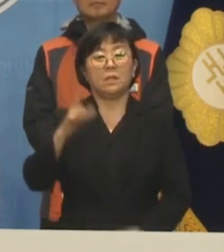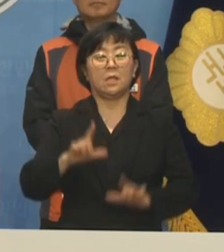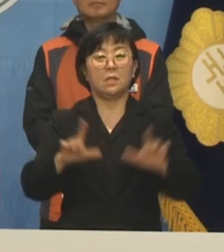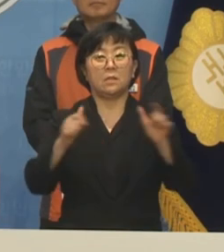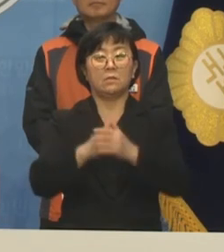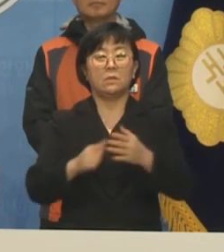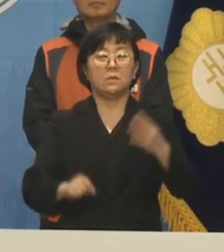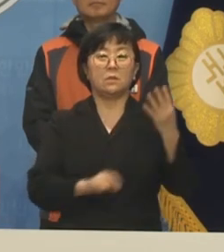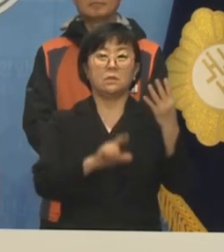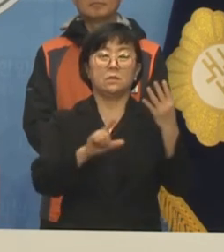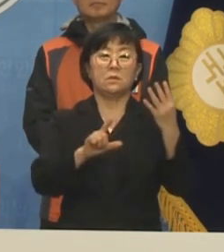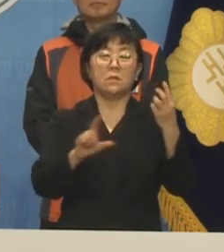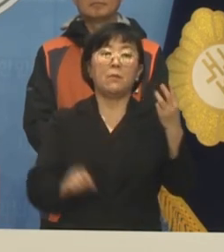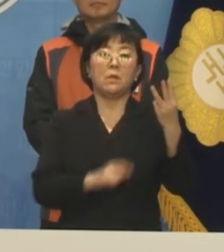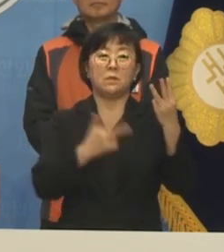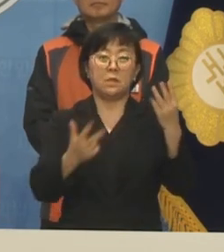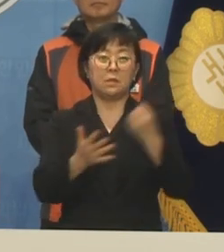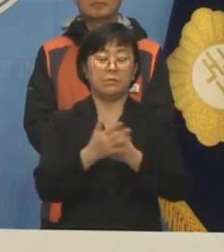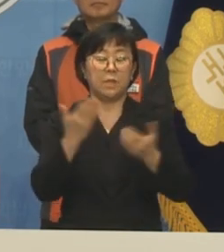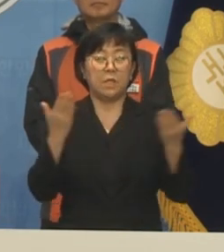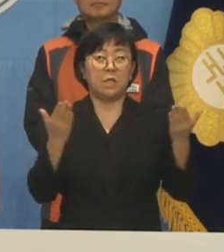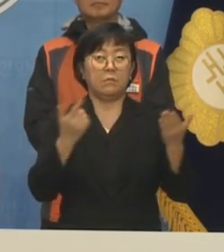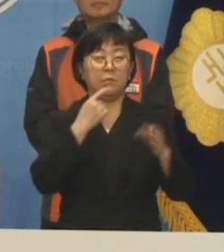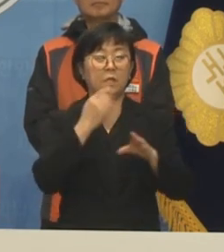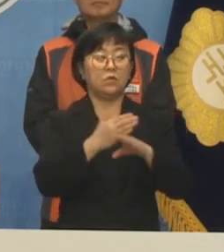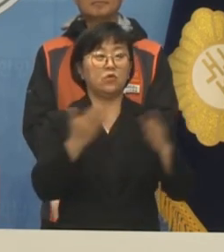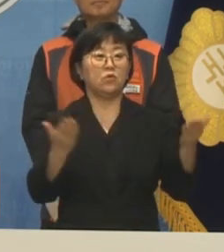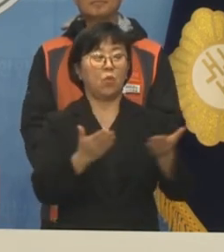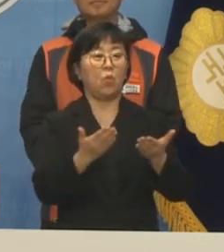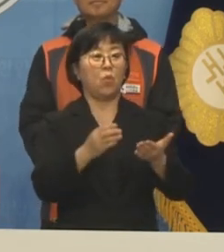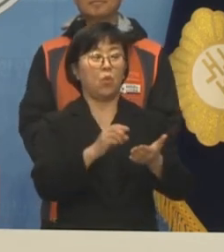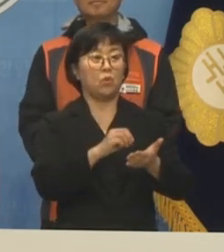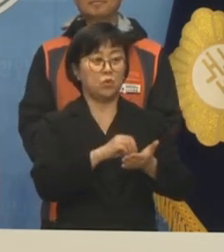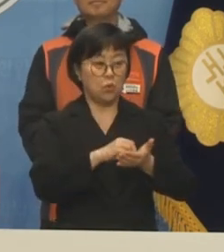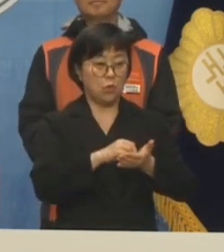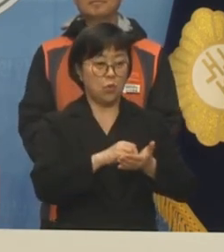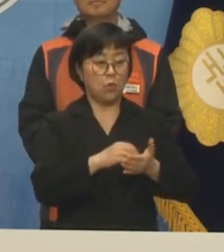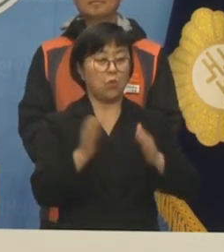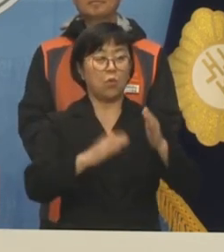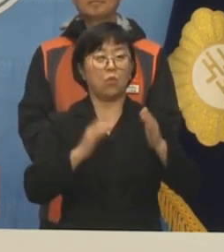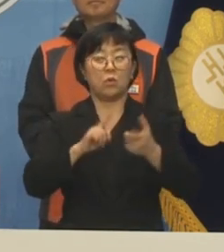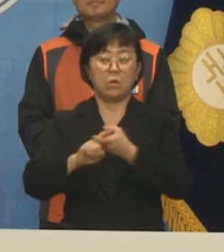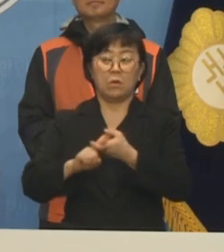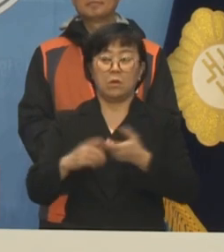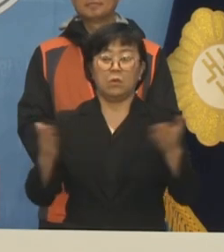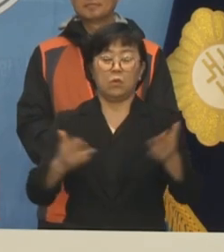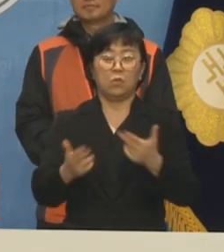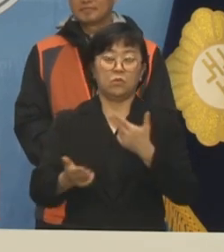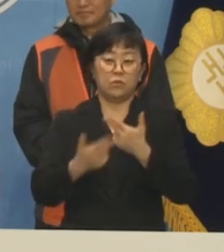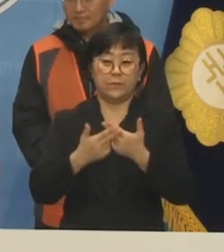2024년 3월 7일 민주노총 민주일반연맹 공공연대 노동조합.